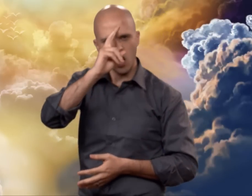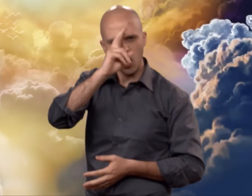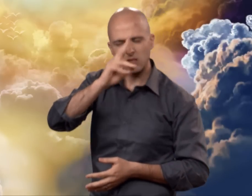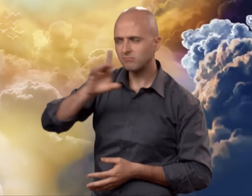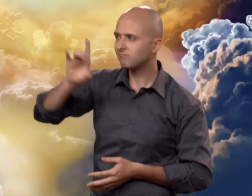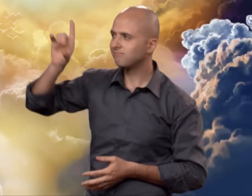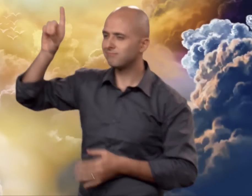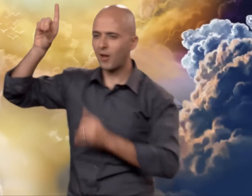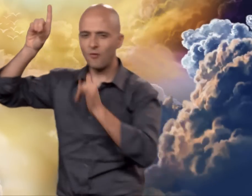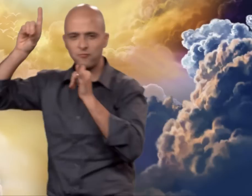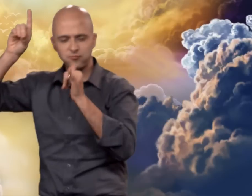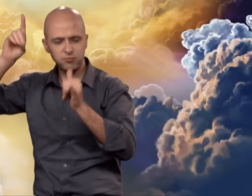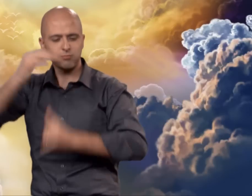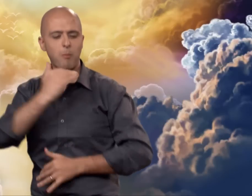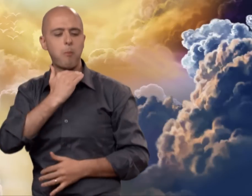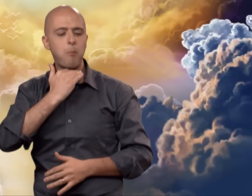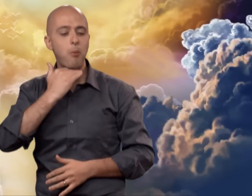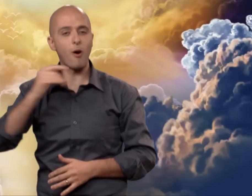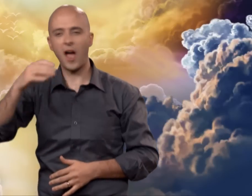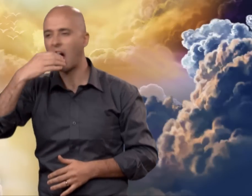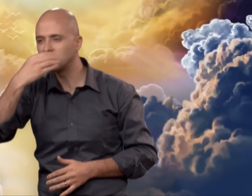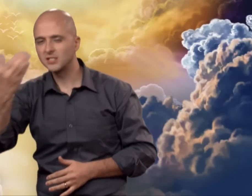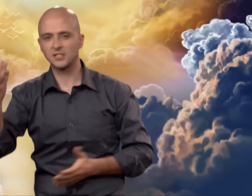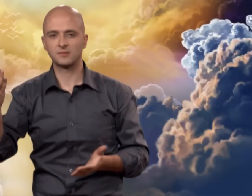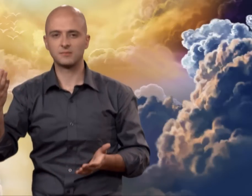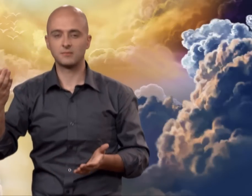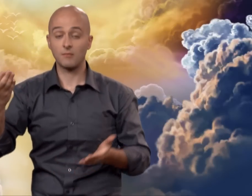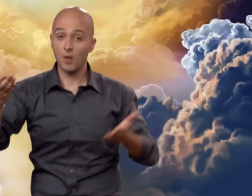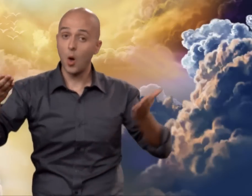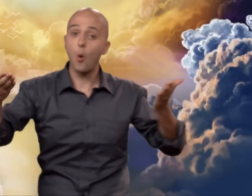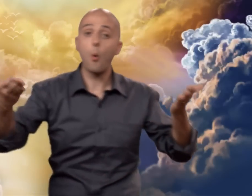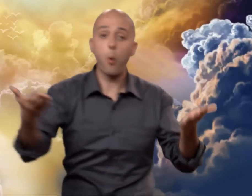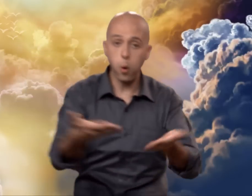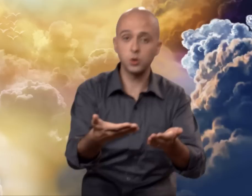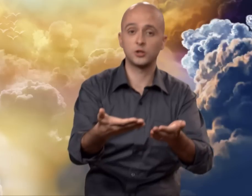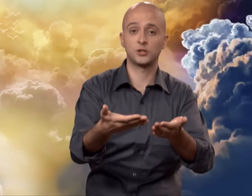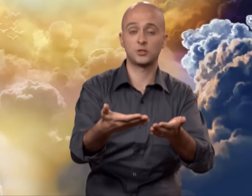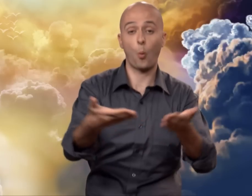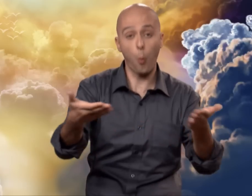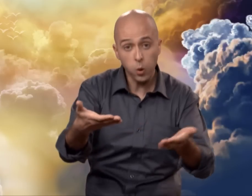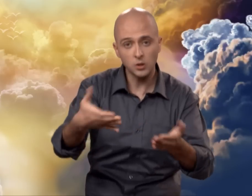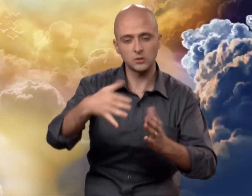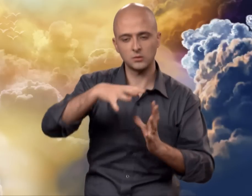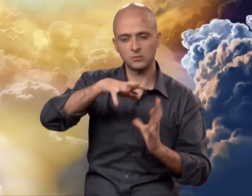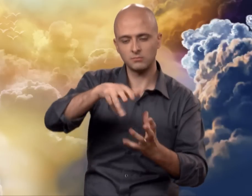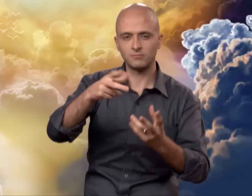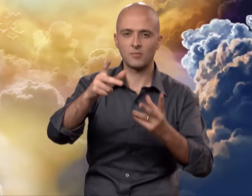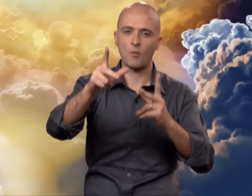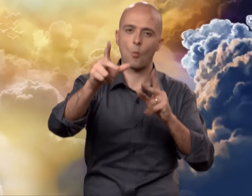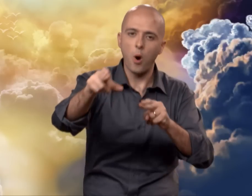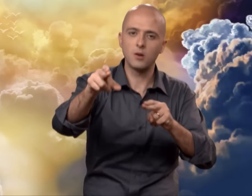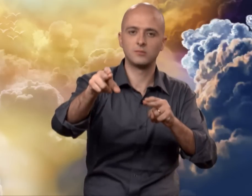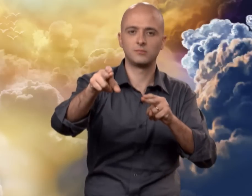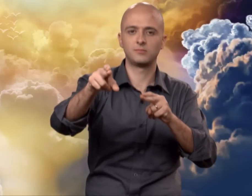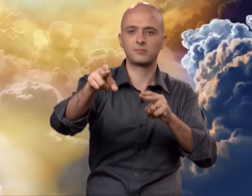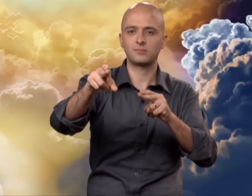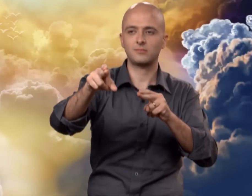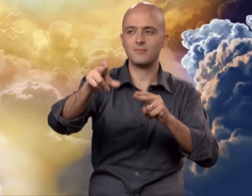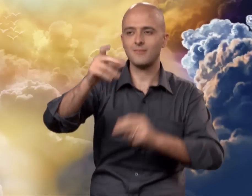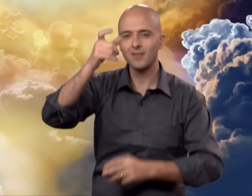do fruto que concede vida eterna. Não há, portanto, nenhum pecador imortal. Depois da queda,